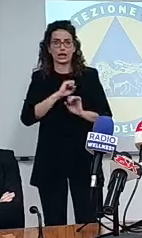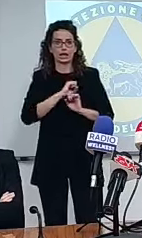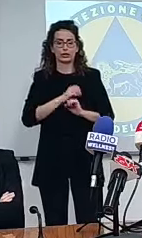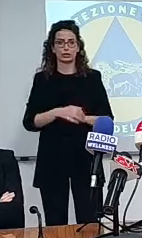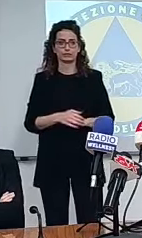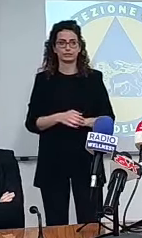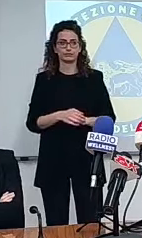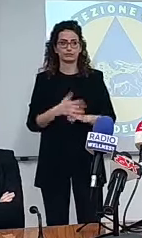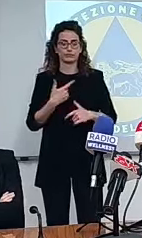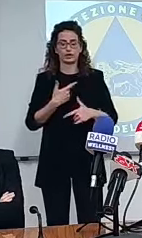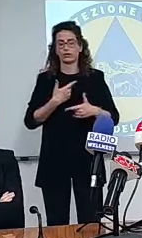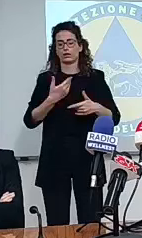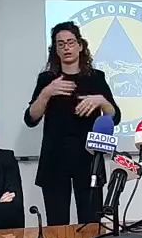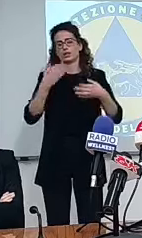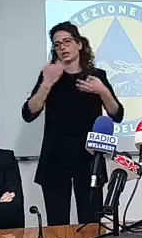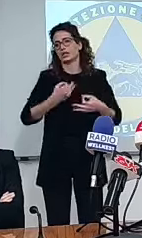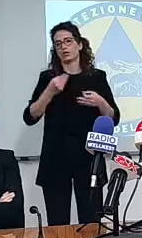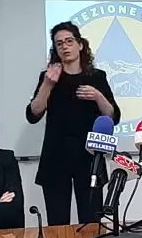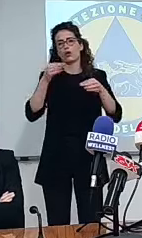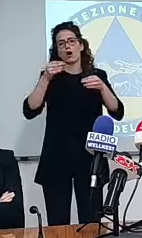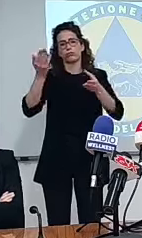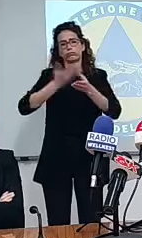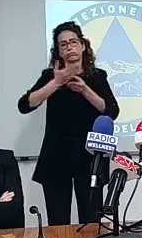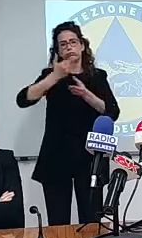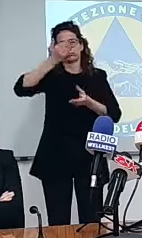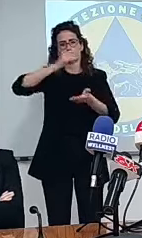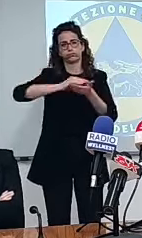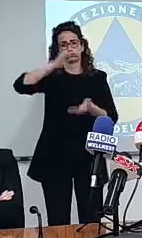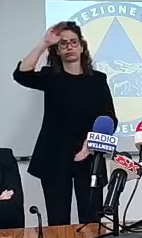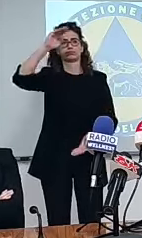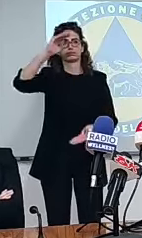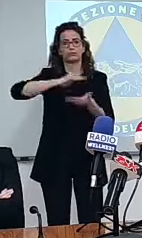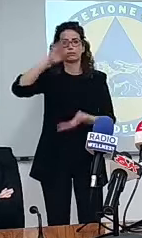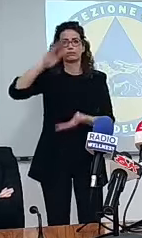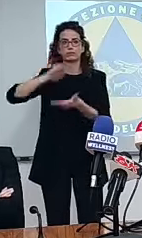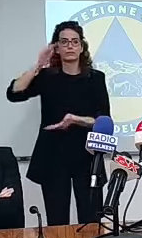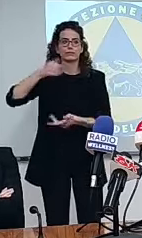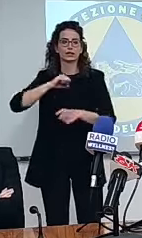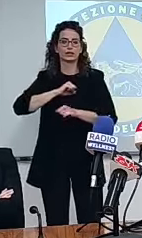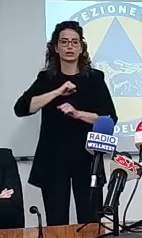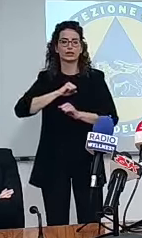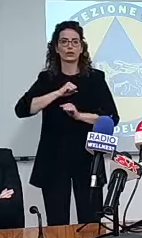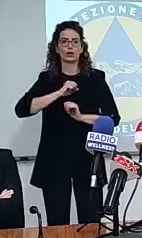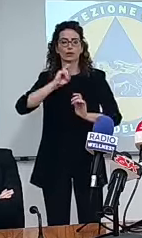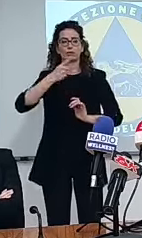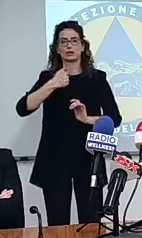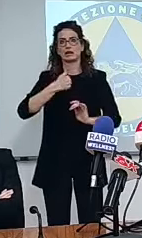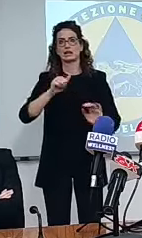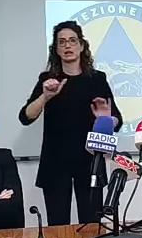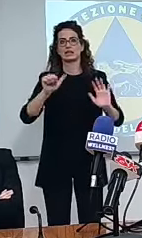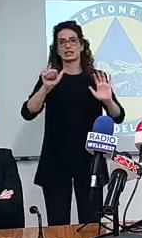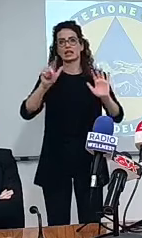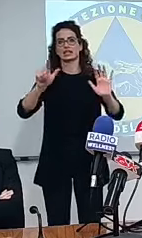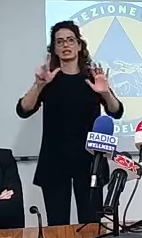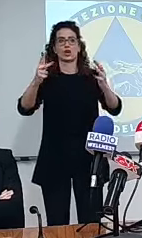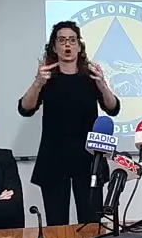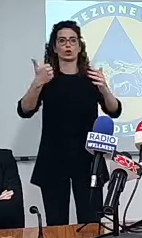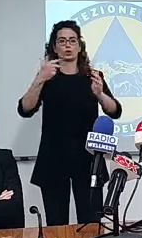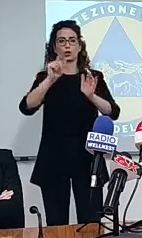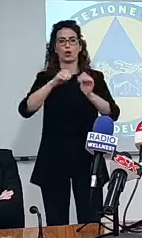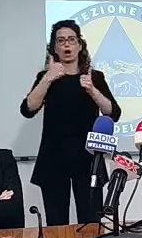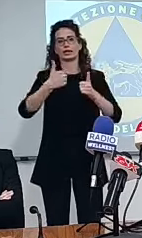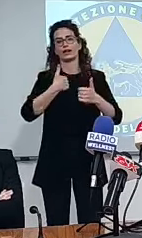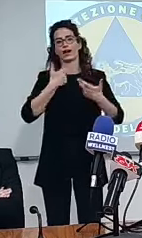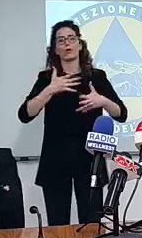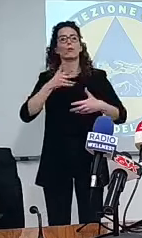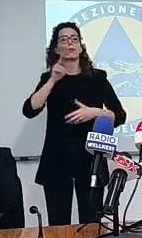diventi una montagna di scartoffie e avremo i responsi forse fra 6, 7, 8 anni, quando a babbo morto, come si dice.